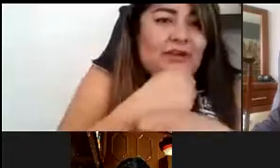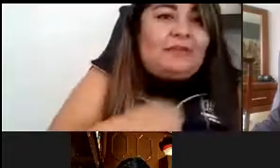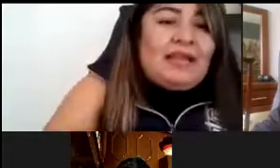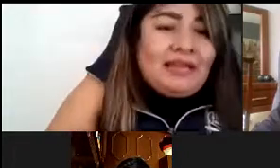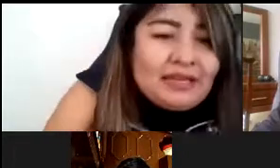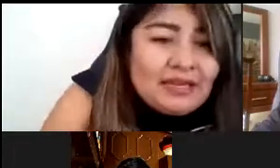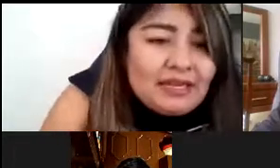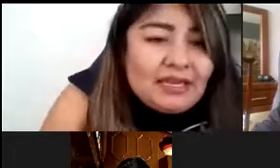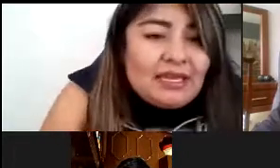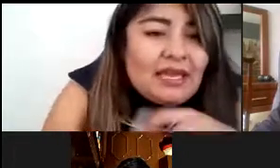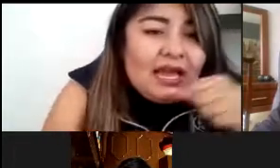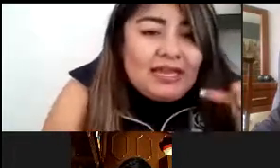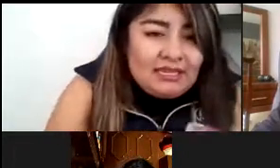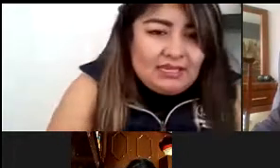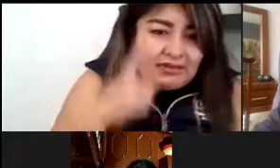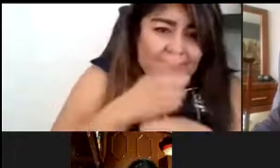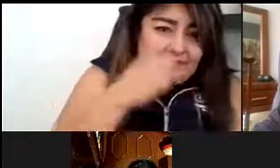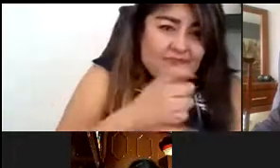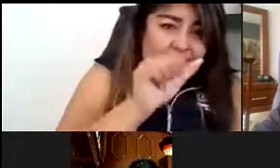firma, ¿vale? Ale.